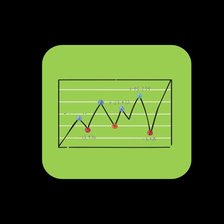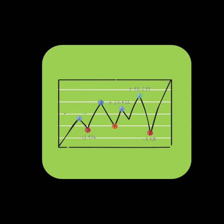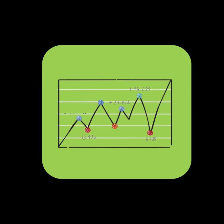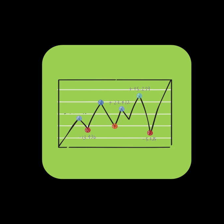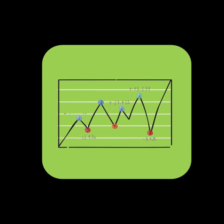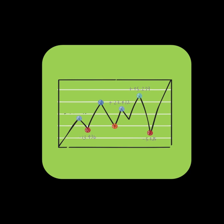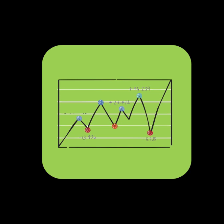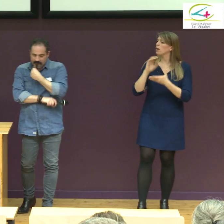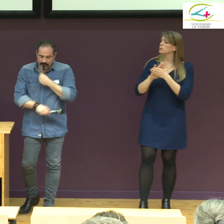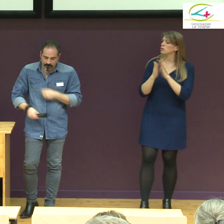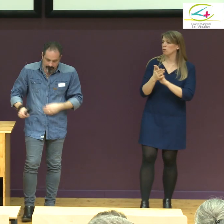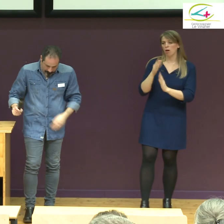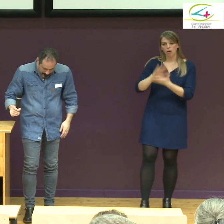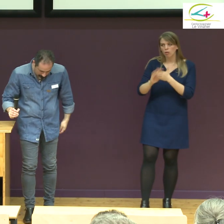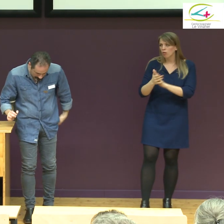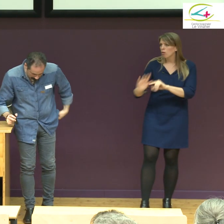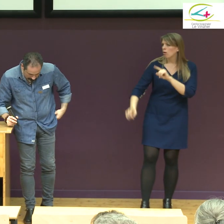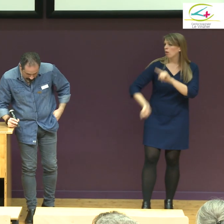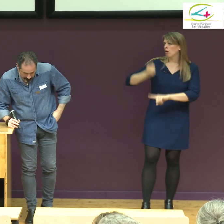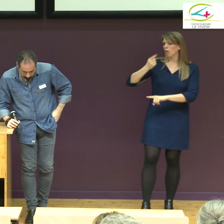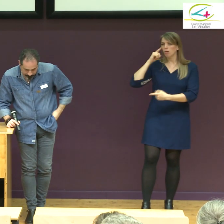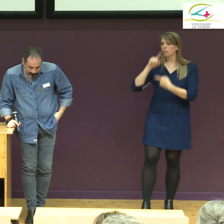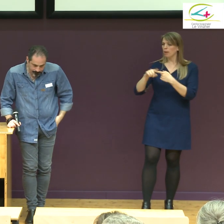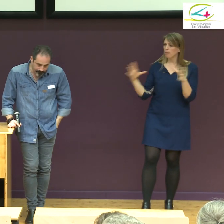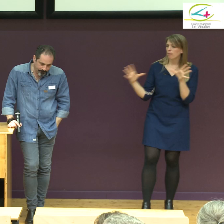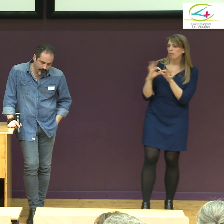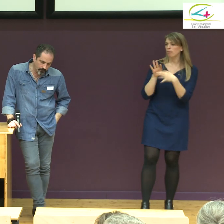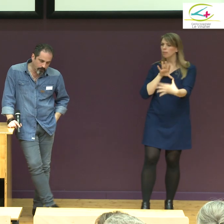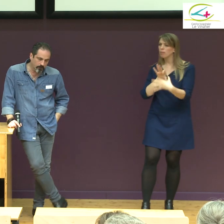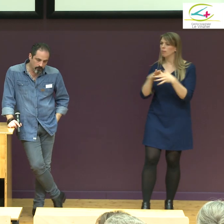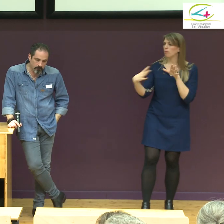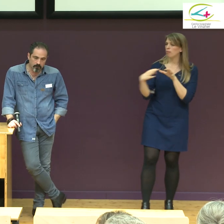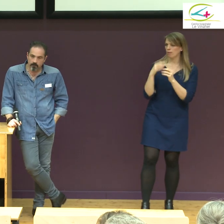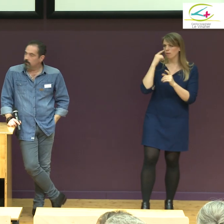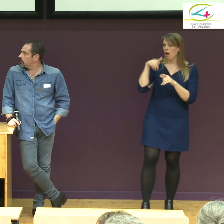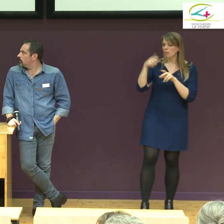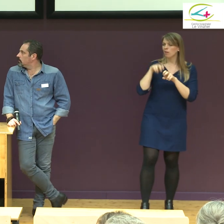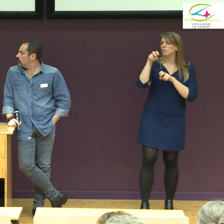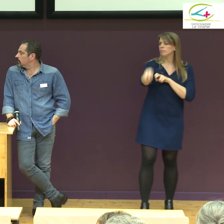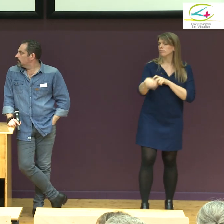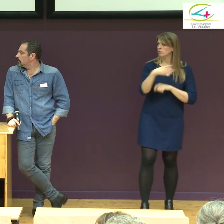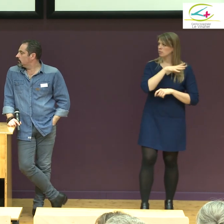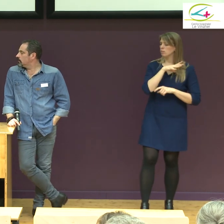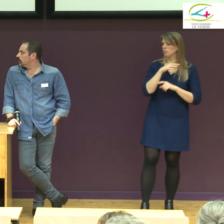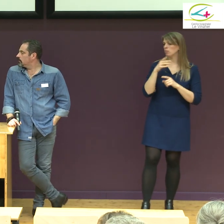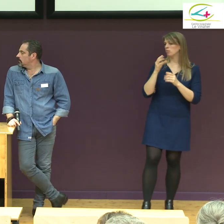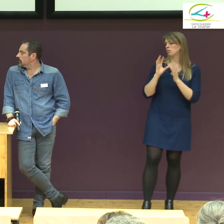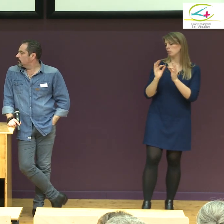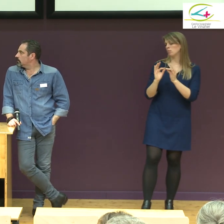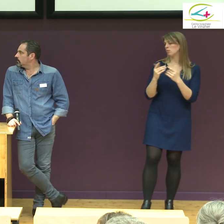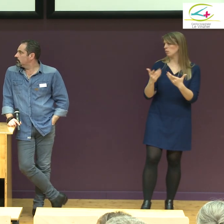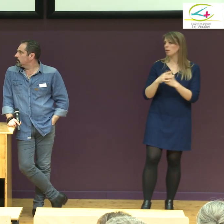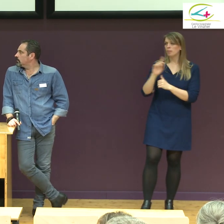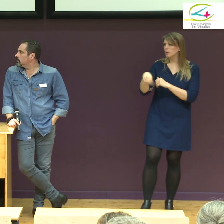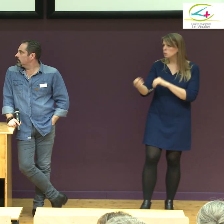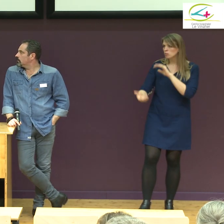justement, les associations, elles ont un rôle central dans l'entraide, que ce, enfin, sous différentes formes. On y viendra sinon dans un temps là-dessus. Et bien sûr, elles sont centrales. C'est